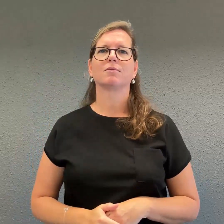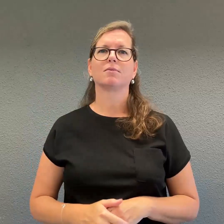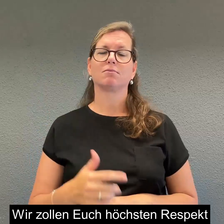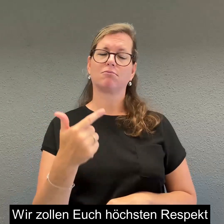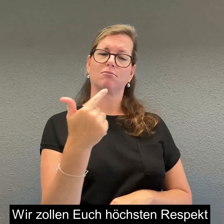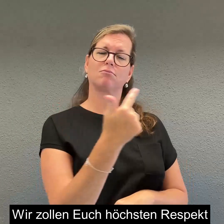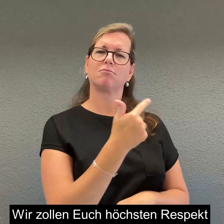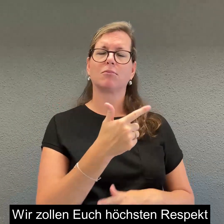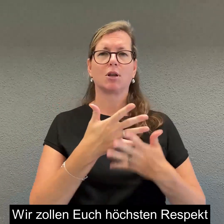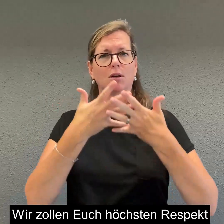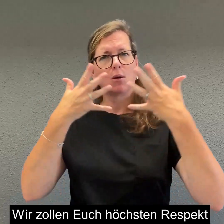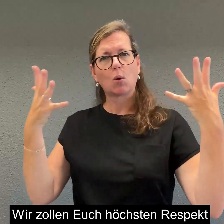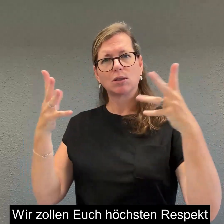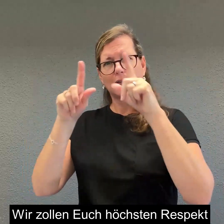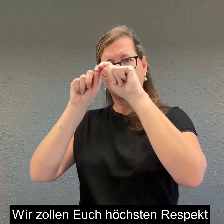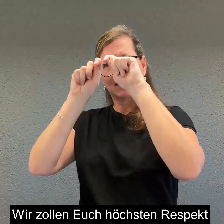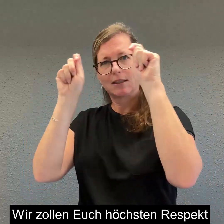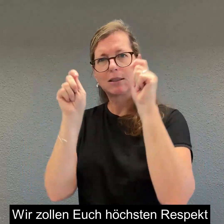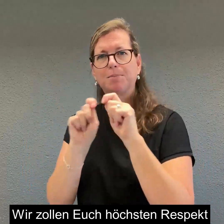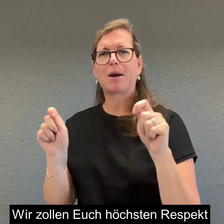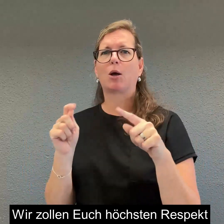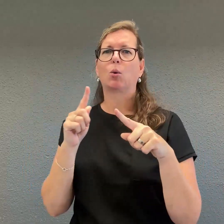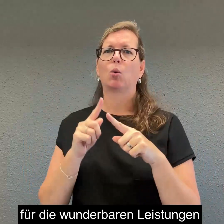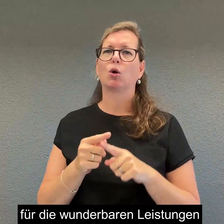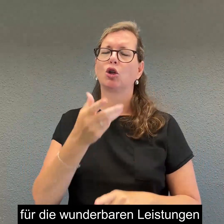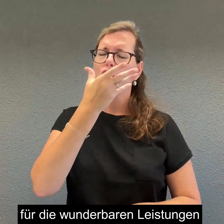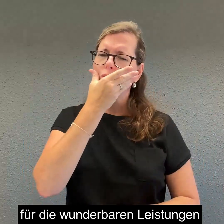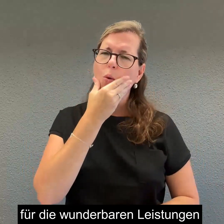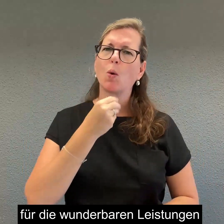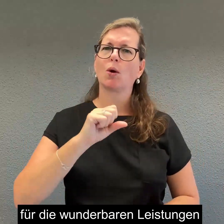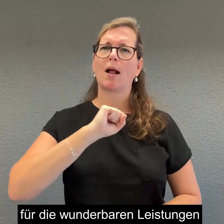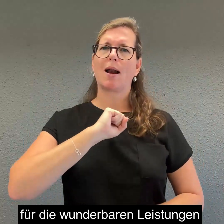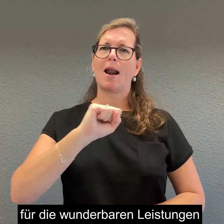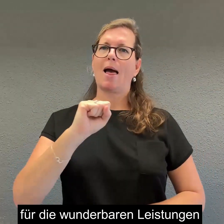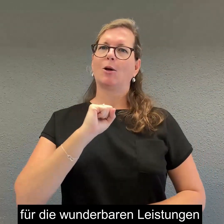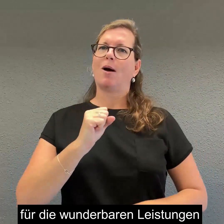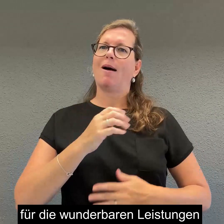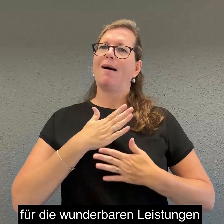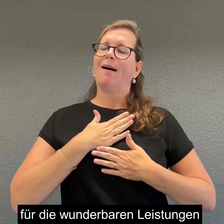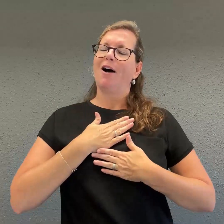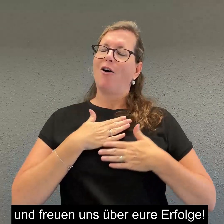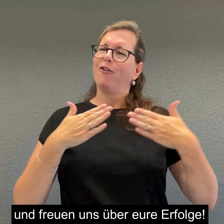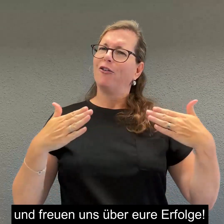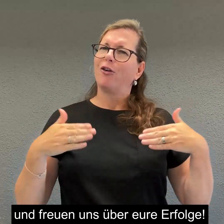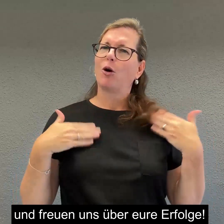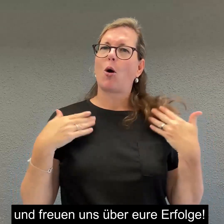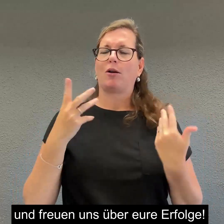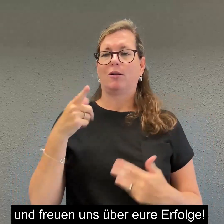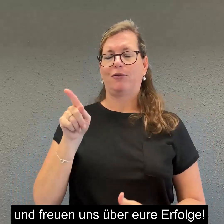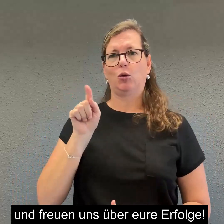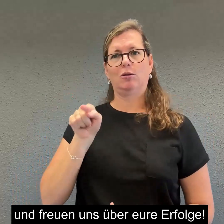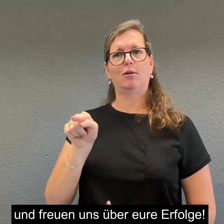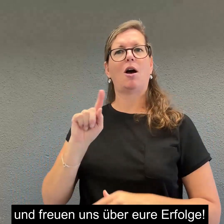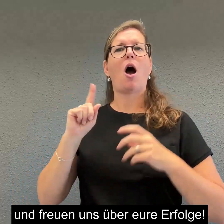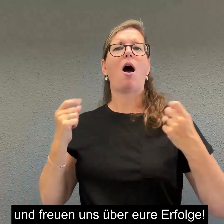Wir zollen euch höchsten Respekt für die wunderbaren Leistungen und freuen uns über eure